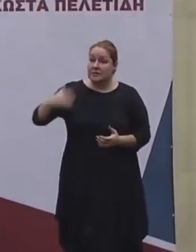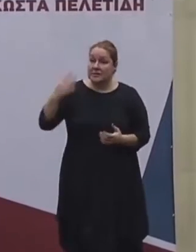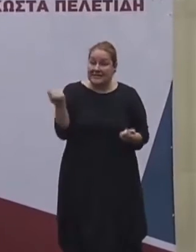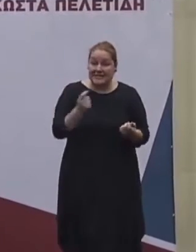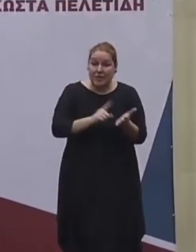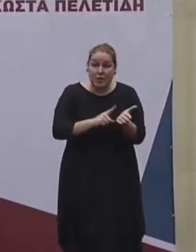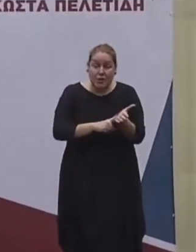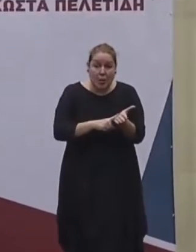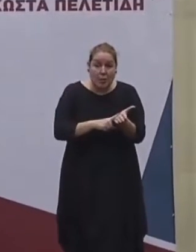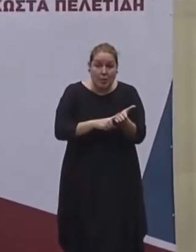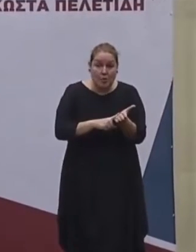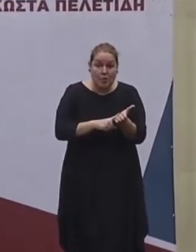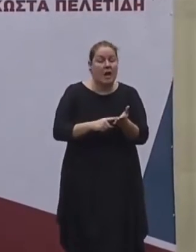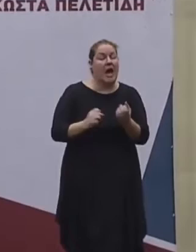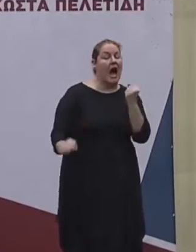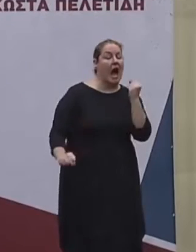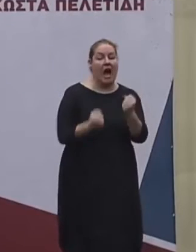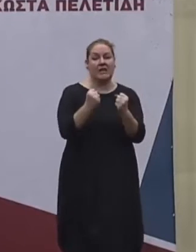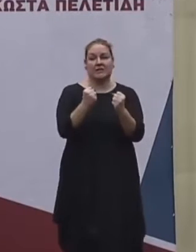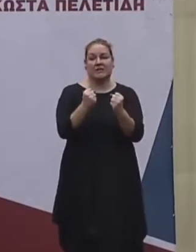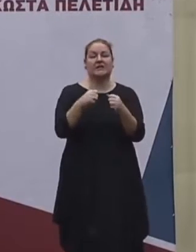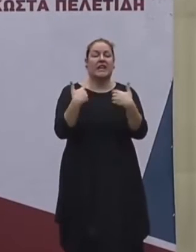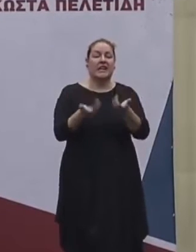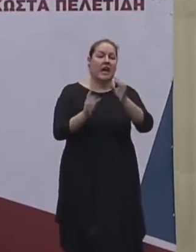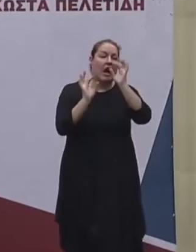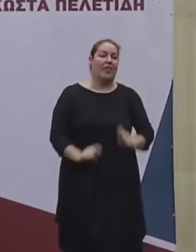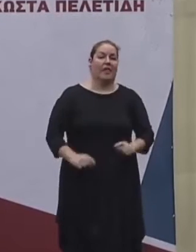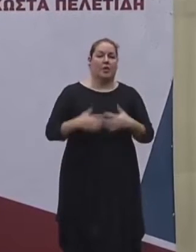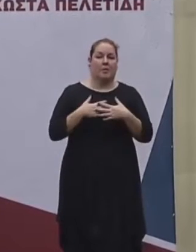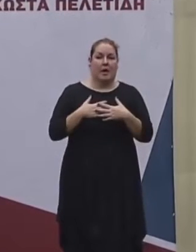νόμος, η αντίσταση είναι πλέον καθήκον.